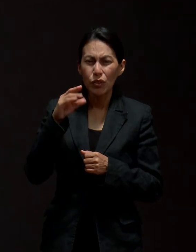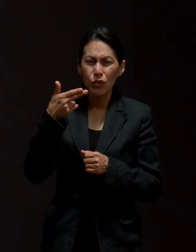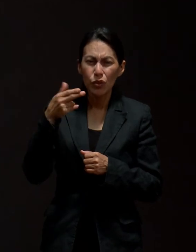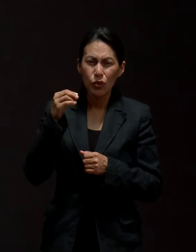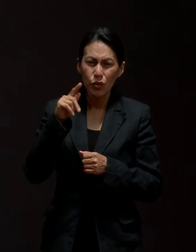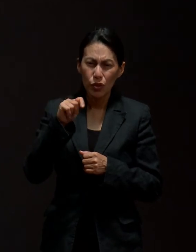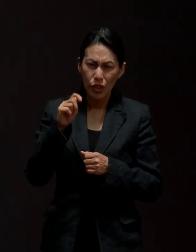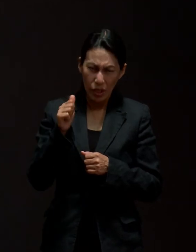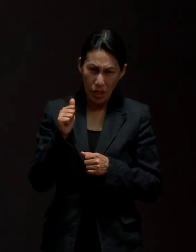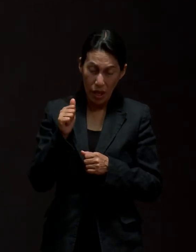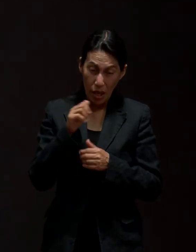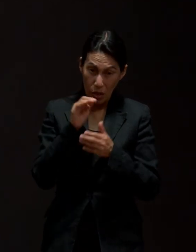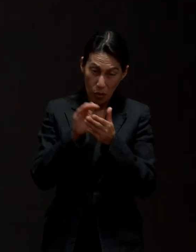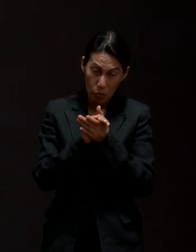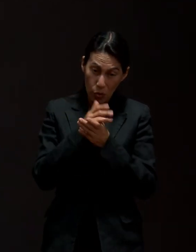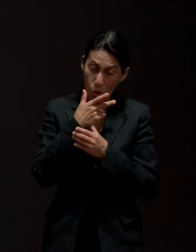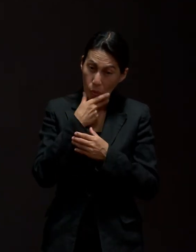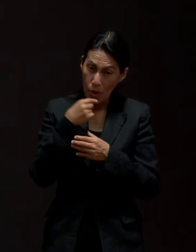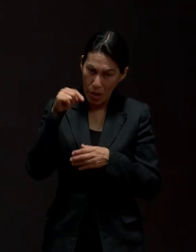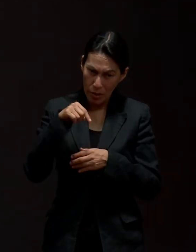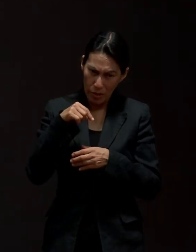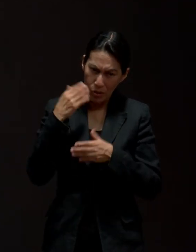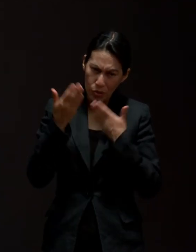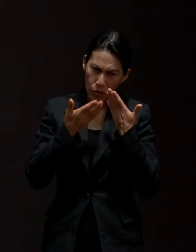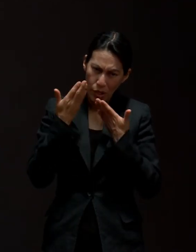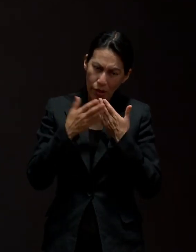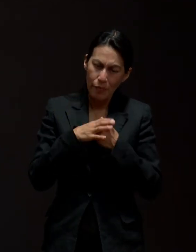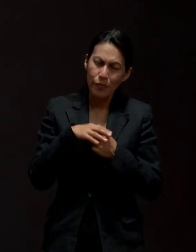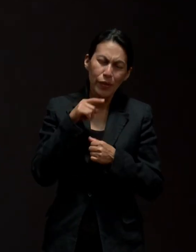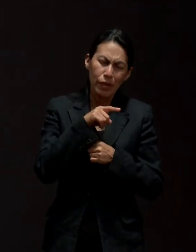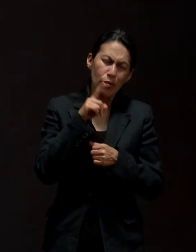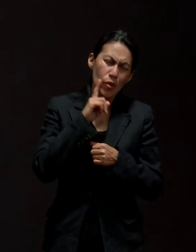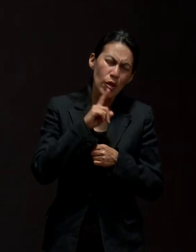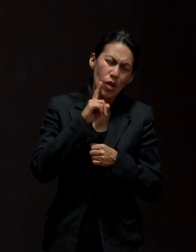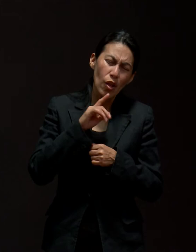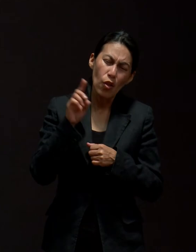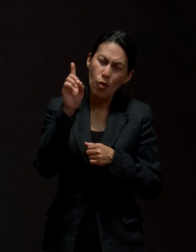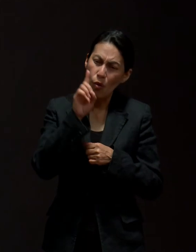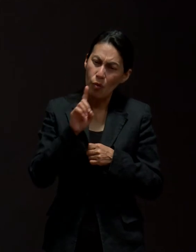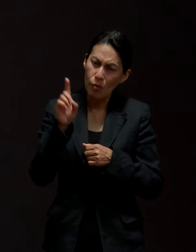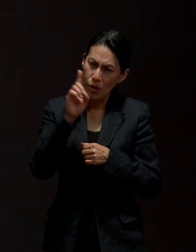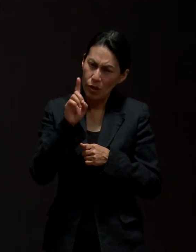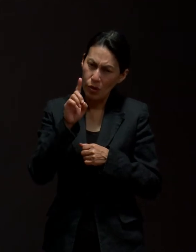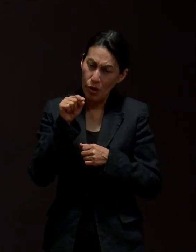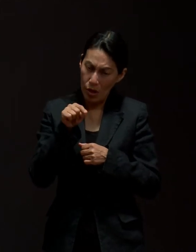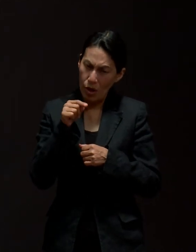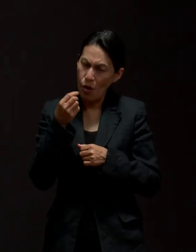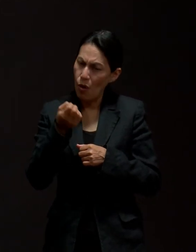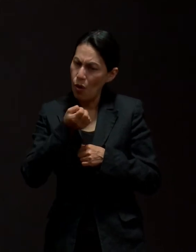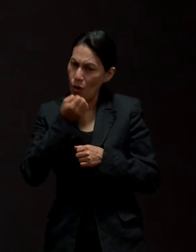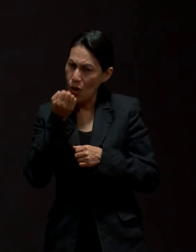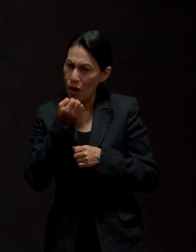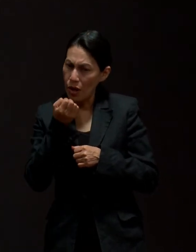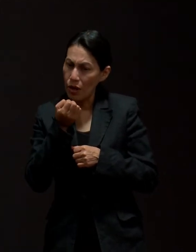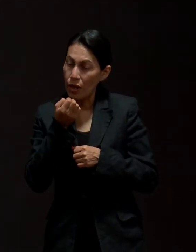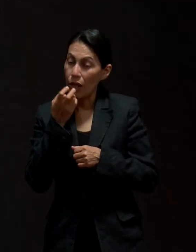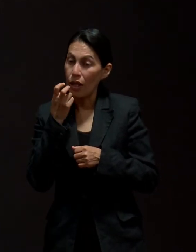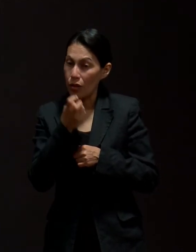Chota, que su esposo estudió acá, ella le tocó una vez, ella le tocaba el domingo.